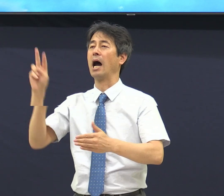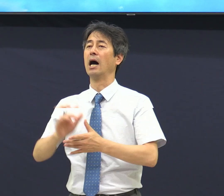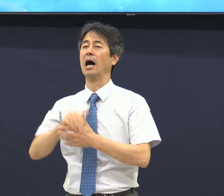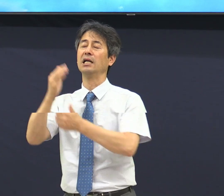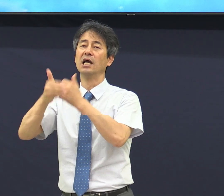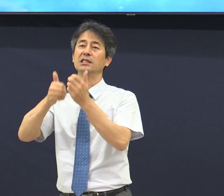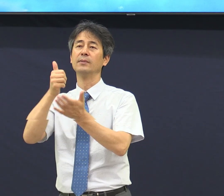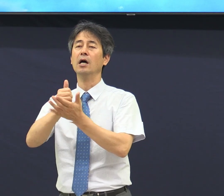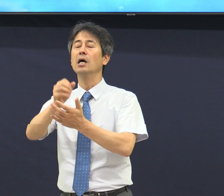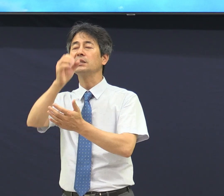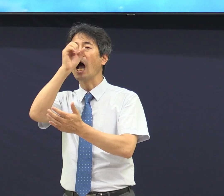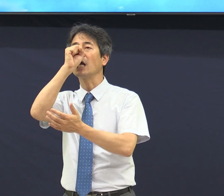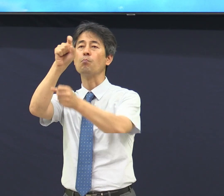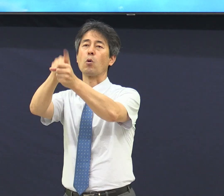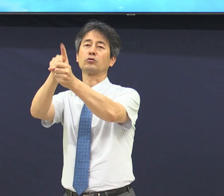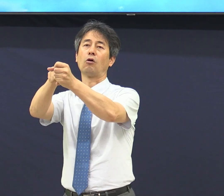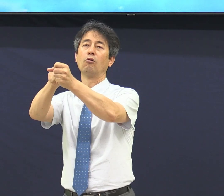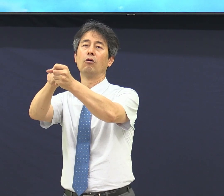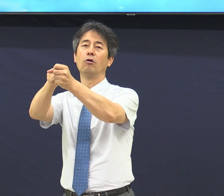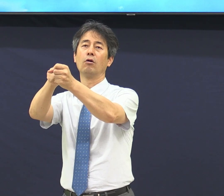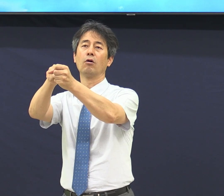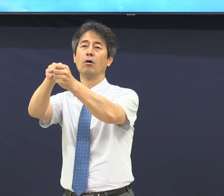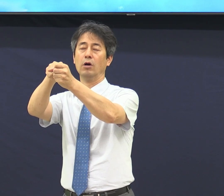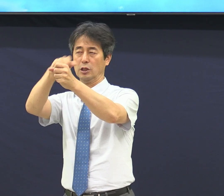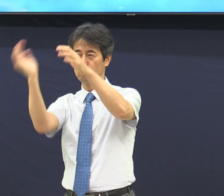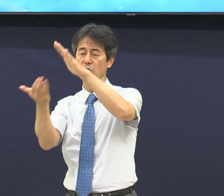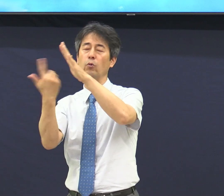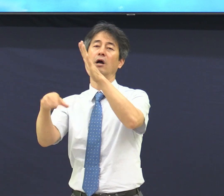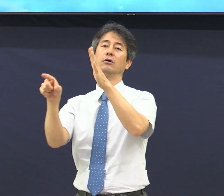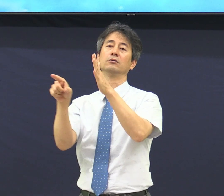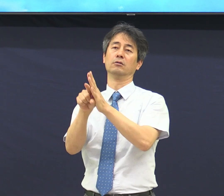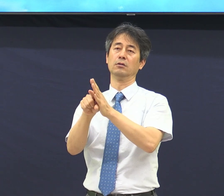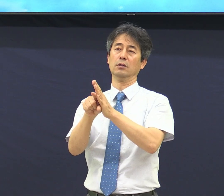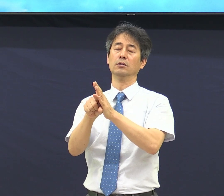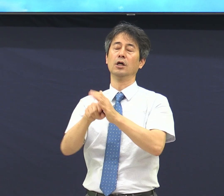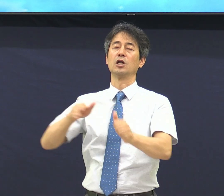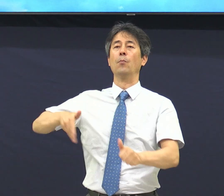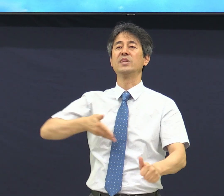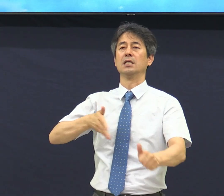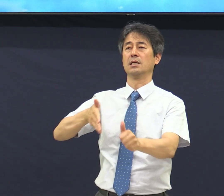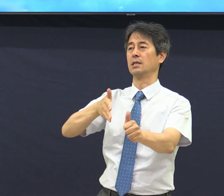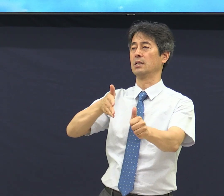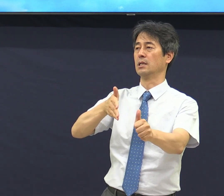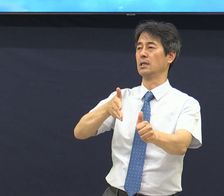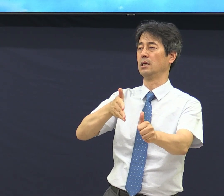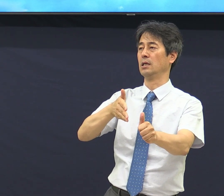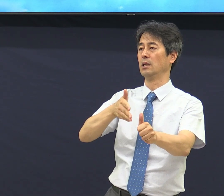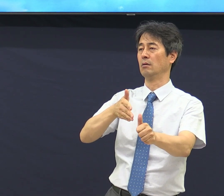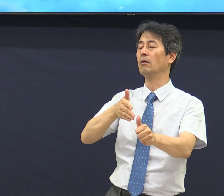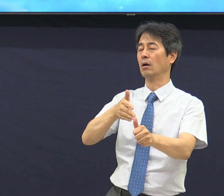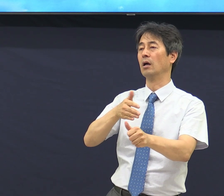예수 그리스도 안에 있어야 주님의 선한 목적을 이루기 위하여 주님의 섭리 가운데